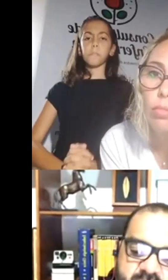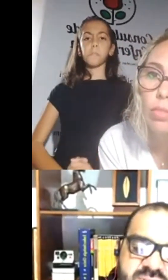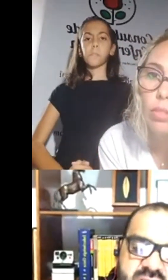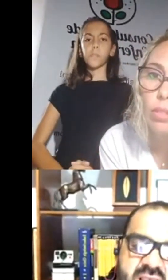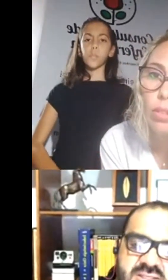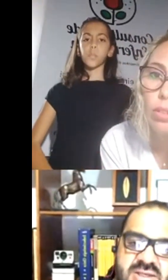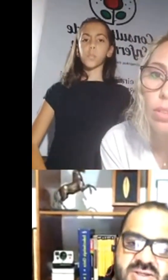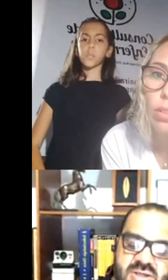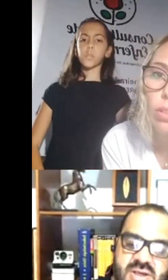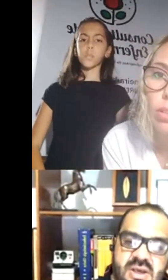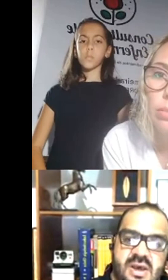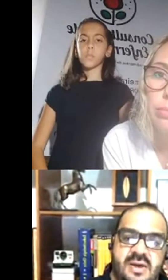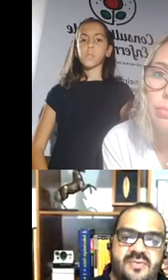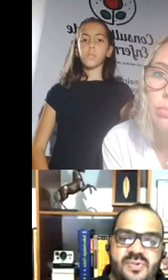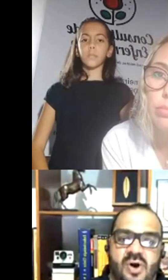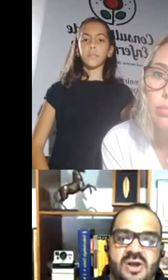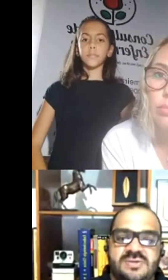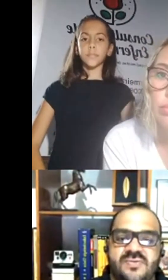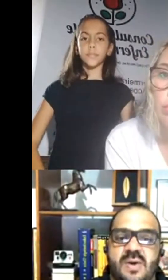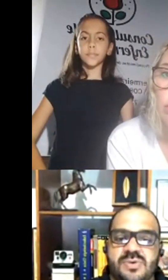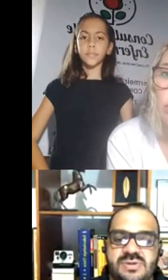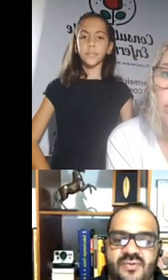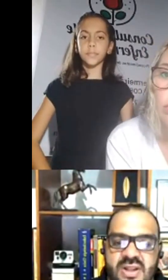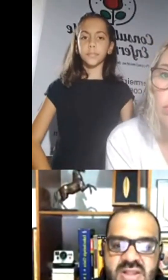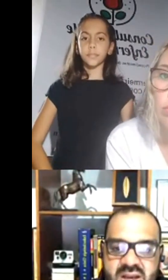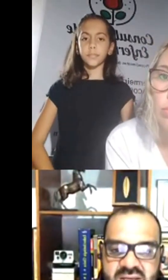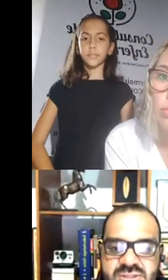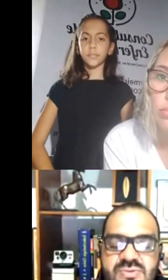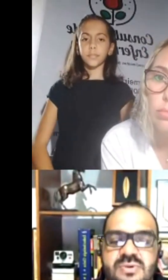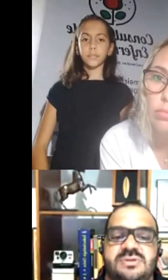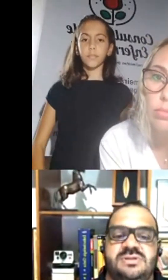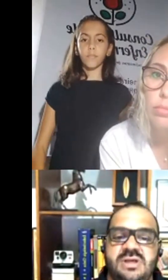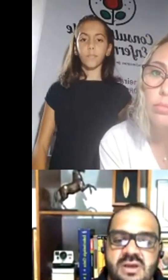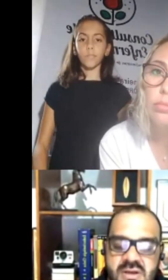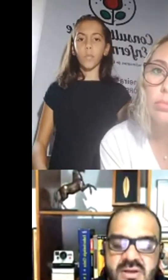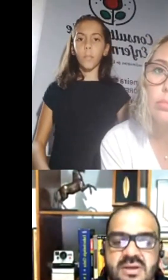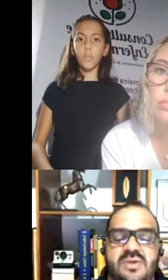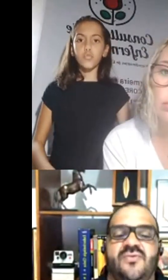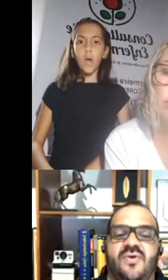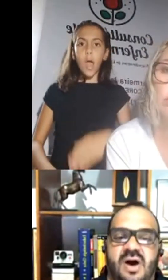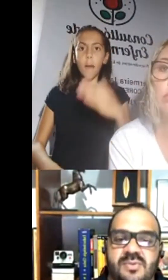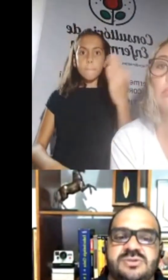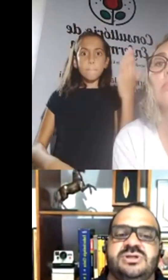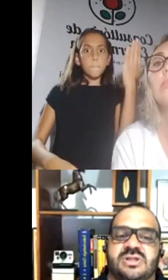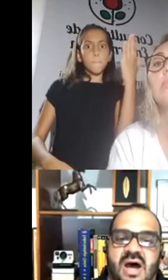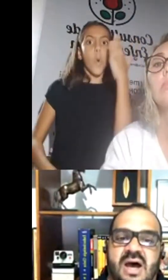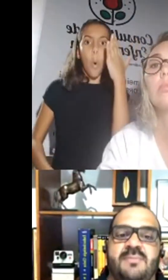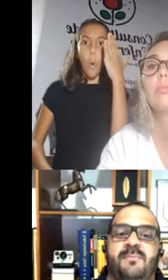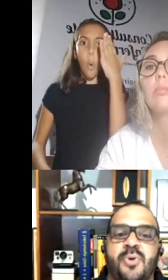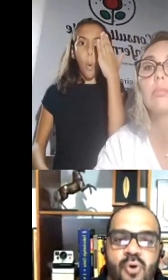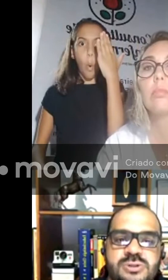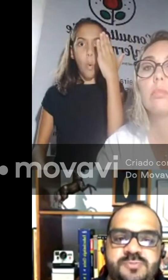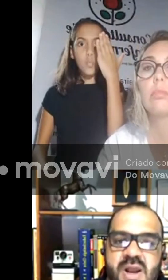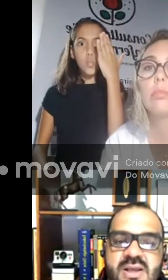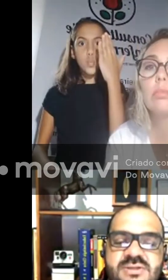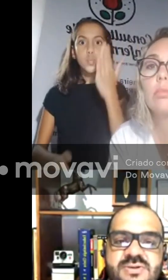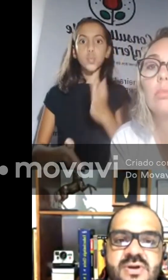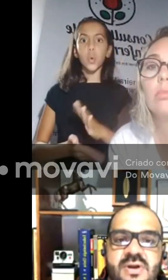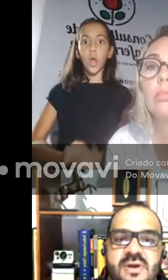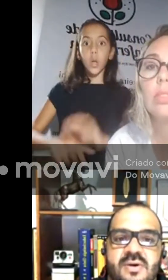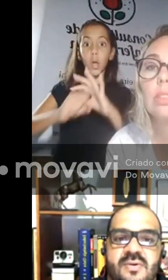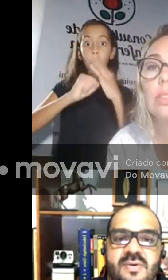a consciência de que nós vamos enfrentar isso, sim, e vamos estar prontos para